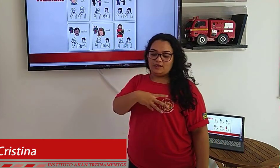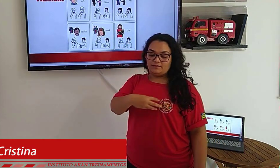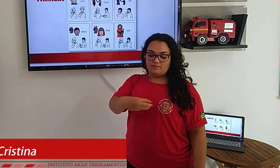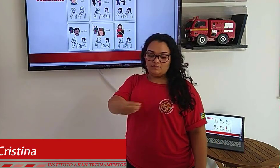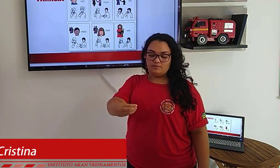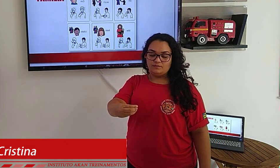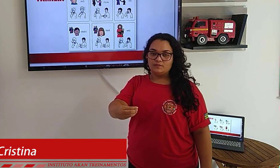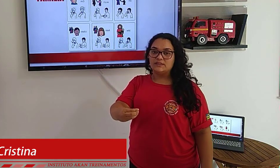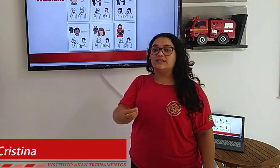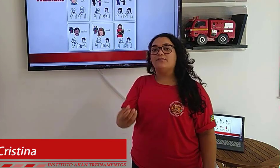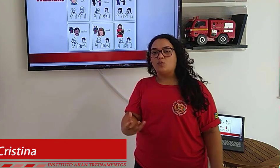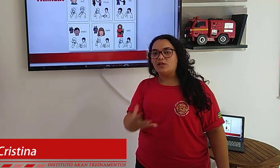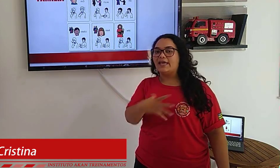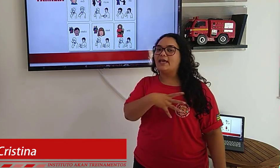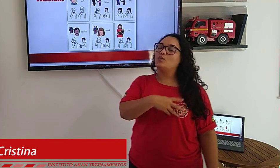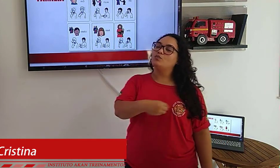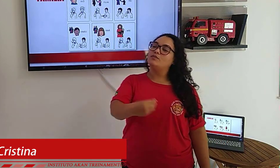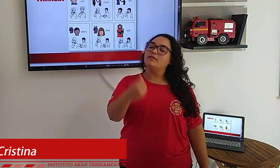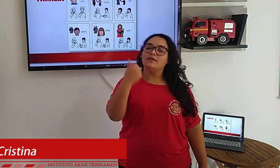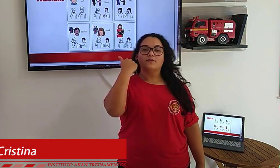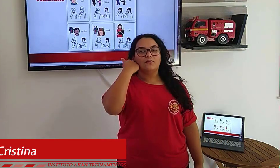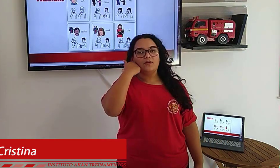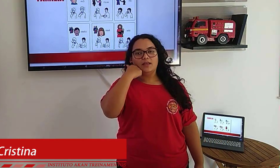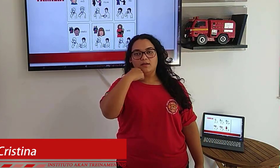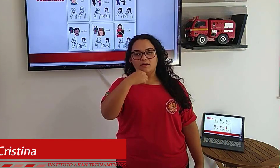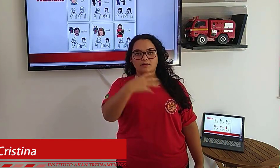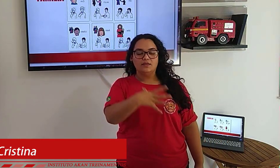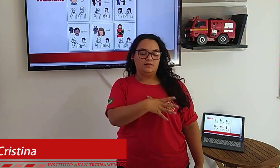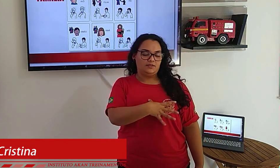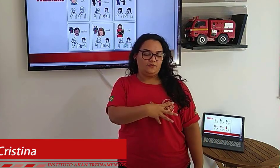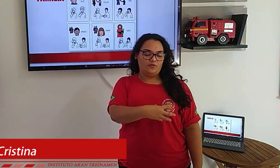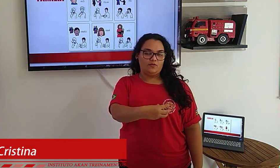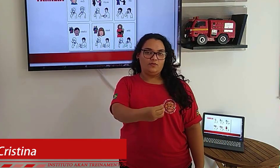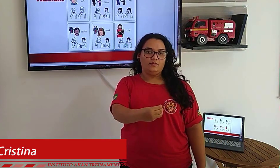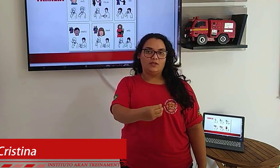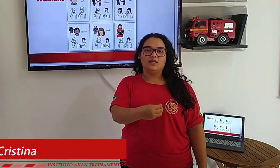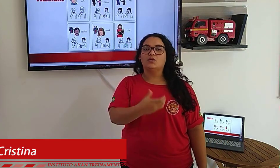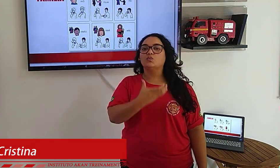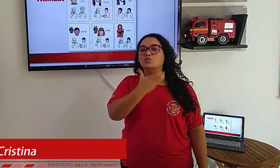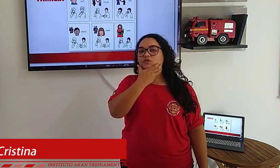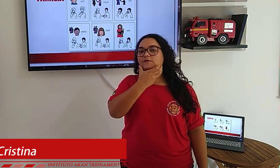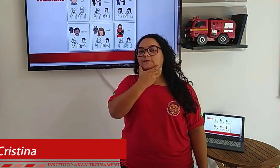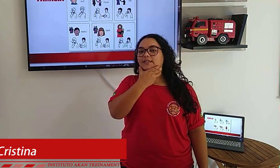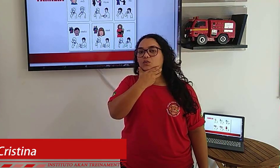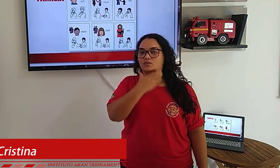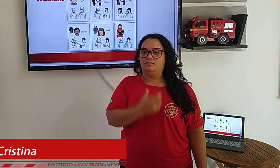filha. Se for mulher, filha. Se for menino, filho.